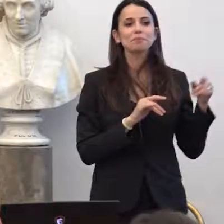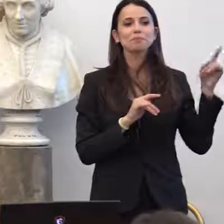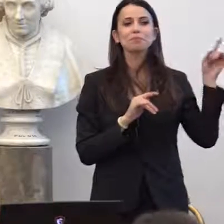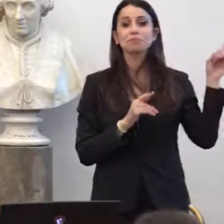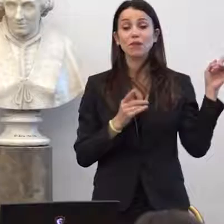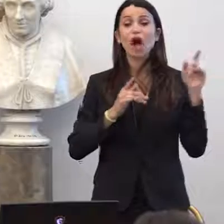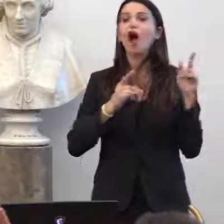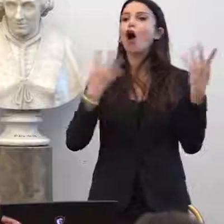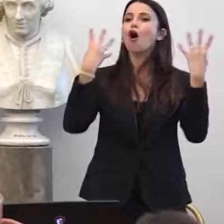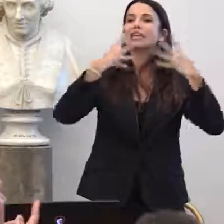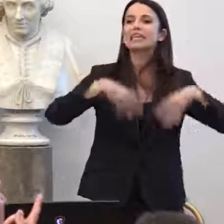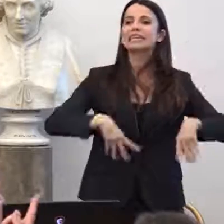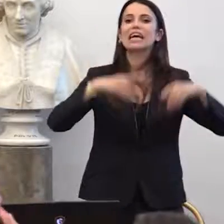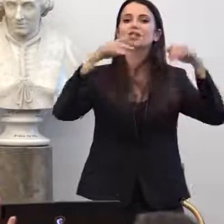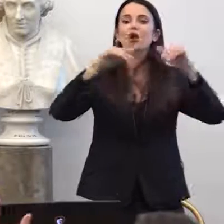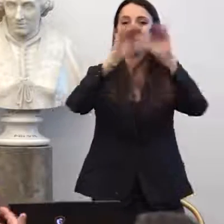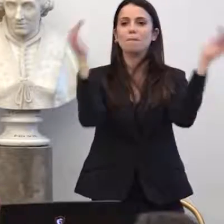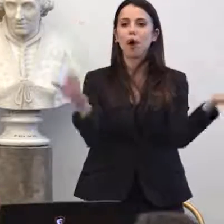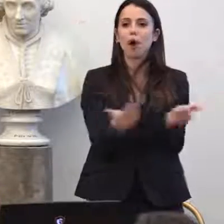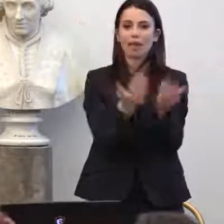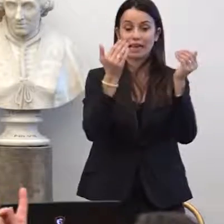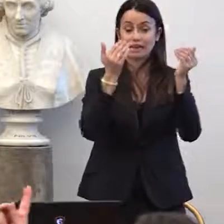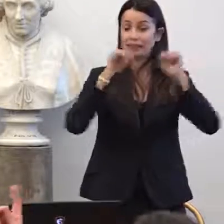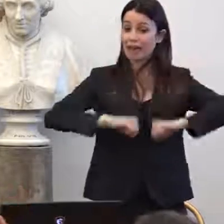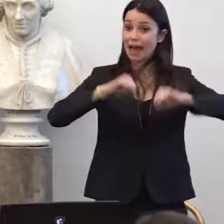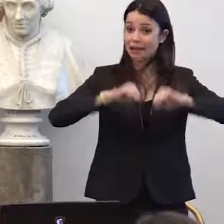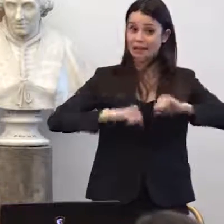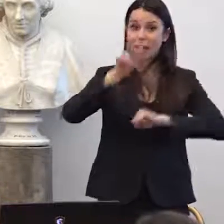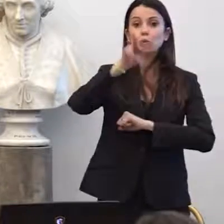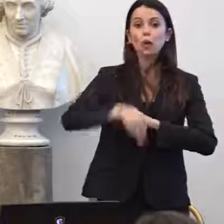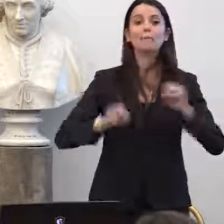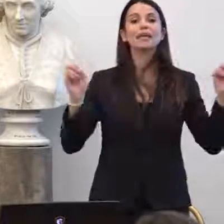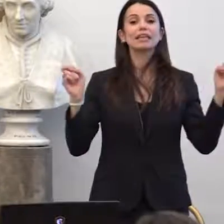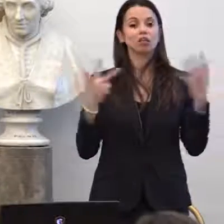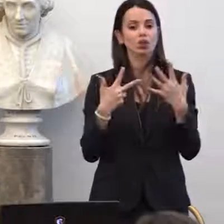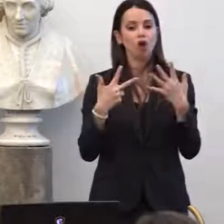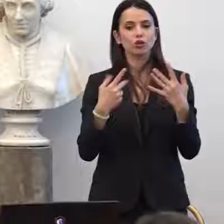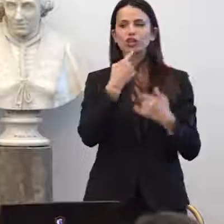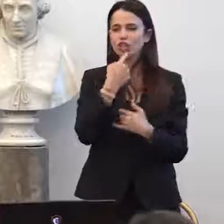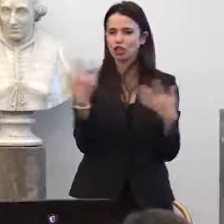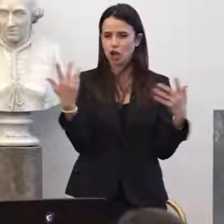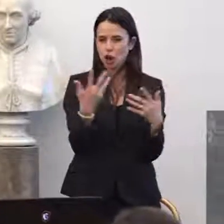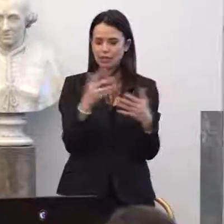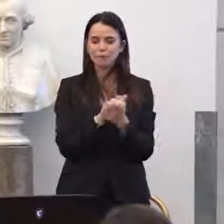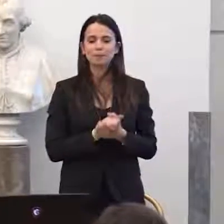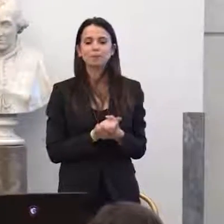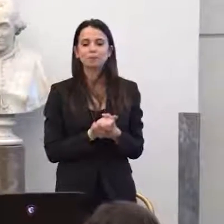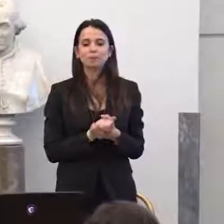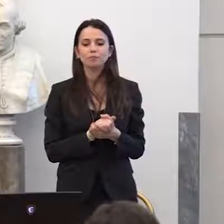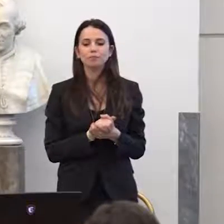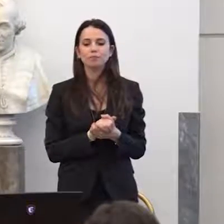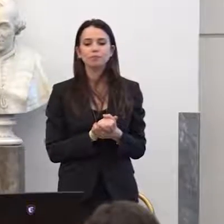dell'OMS dell'ottobre del 2018 ci dice l'OMS una cosa importantissima, ci dice che